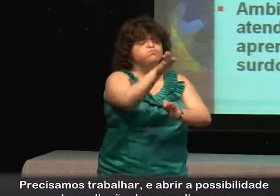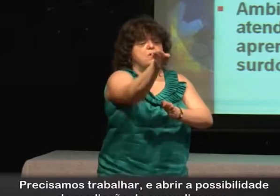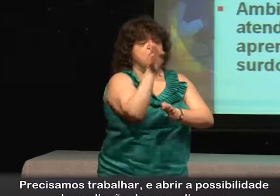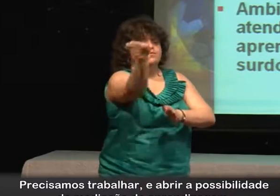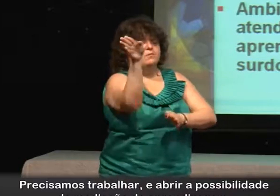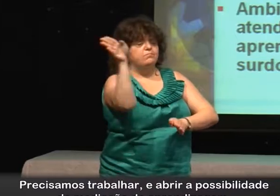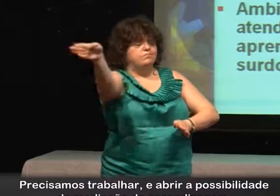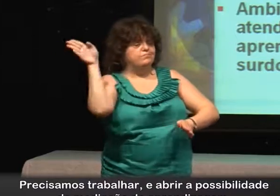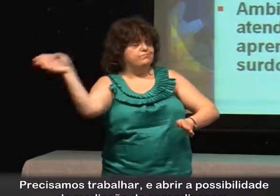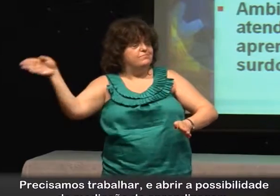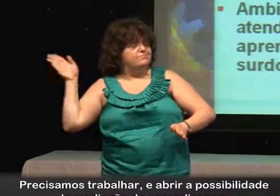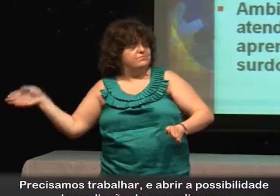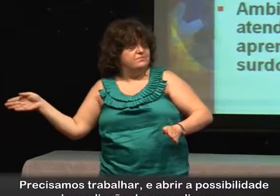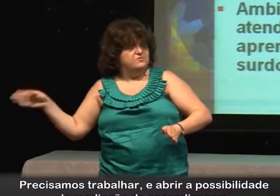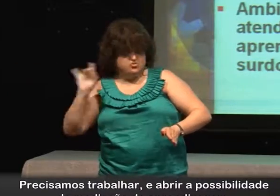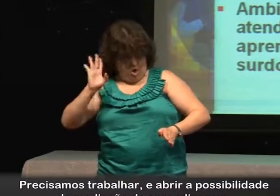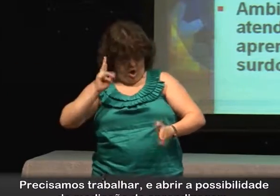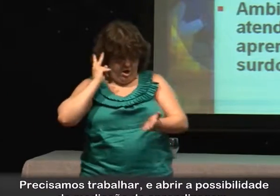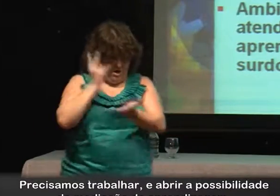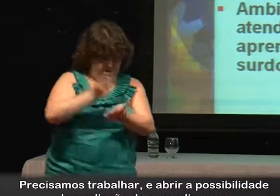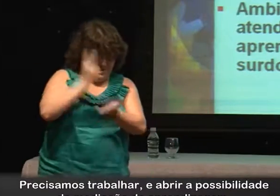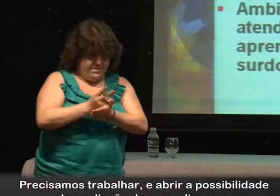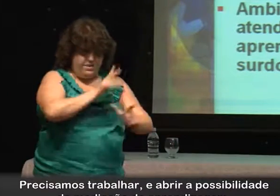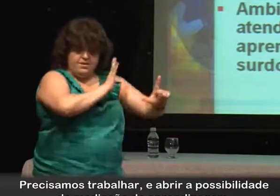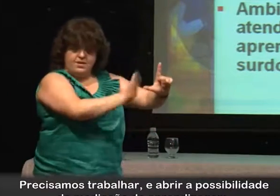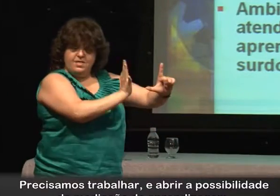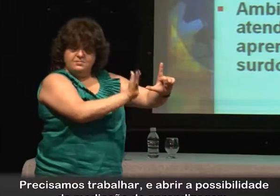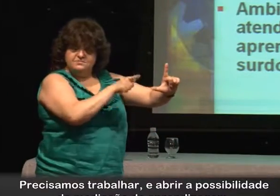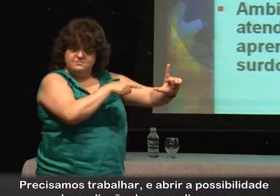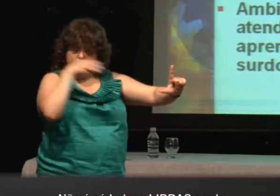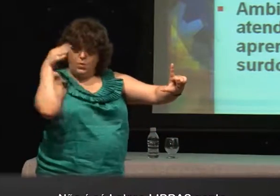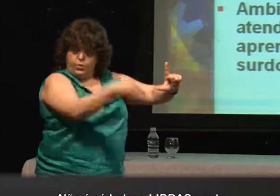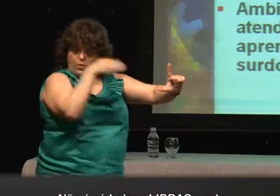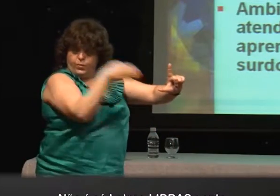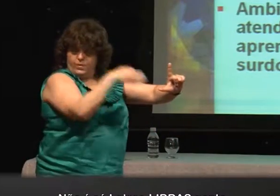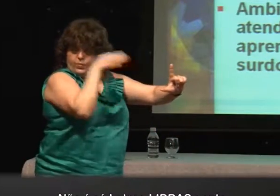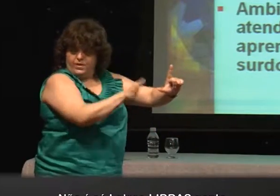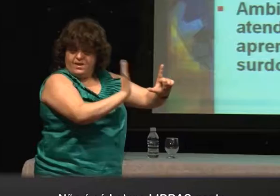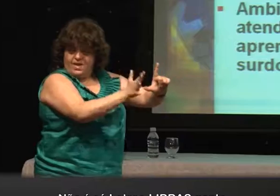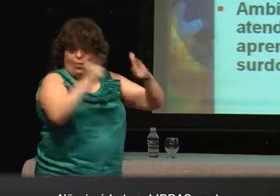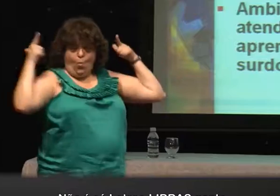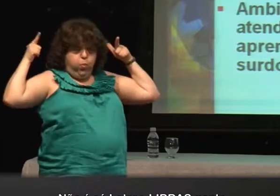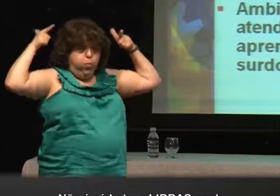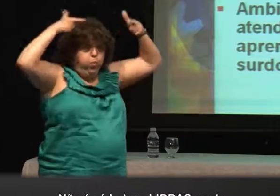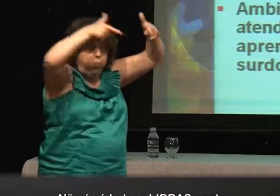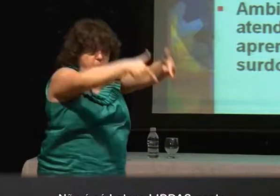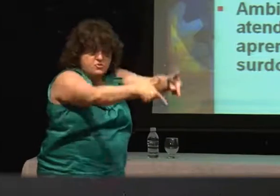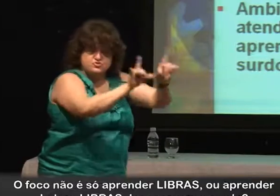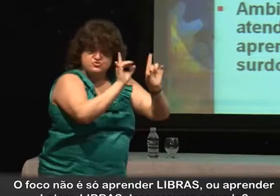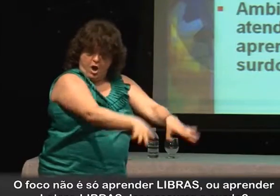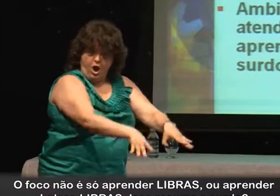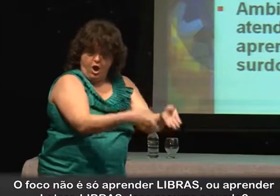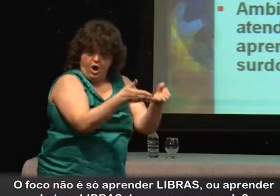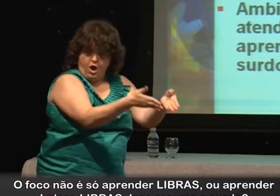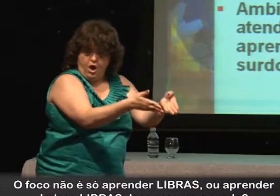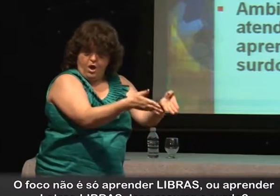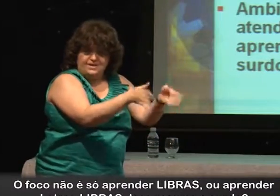abrir a possibilidade de mediação de aprendizagem. Não é só letras Libras, gente. O foco não é só